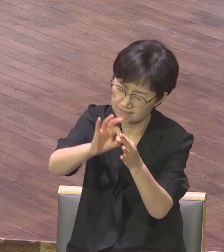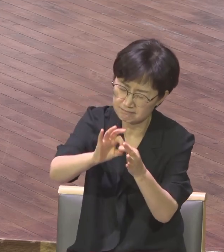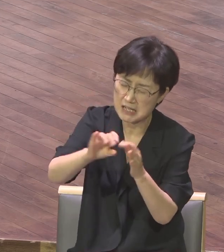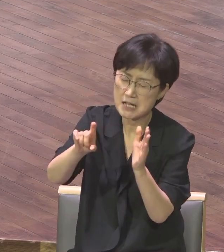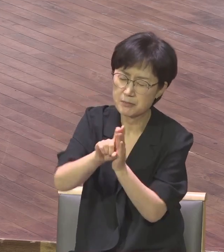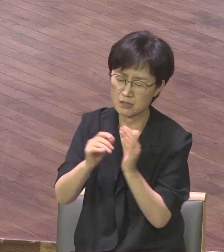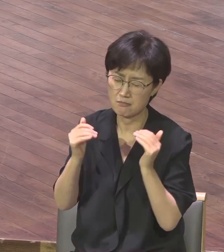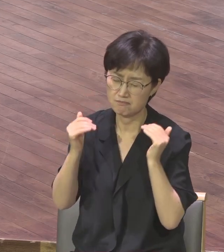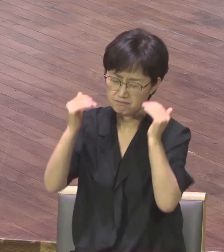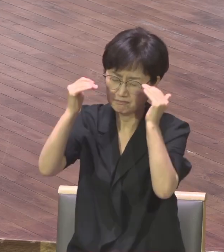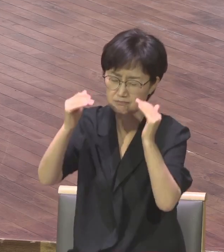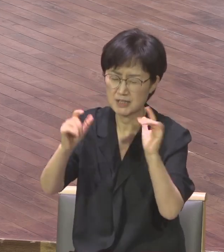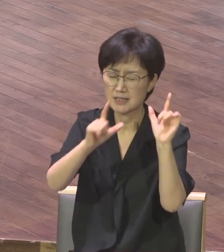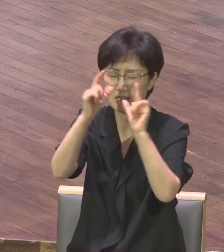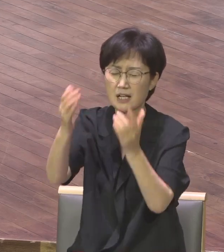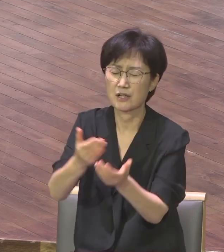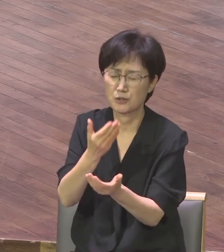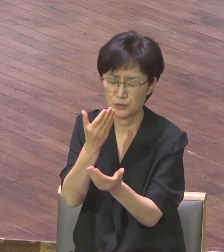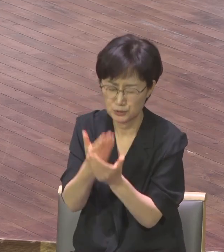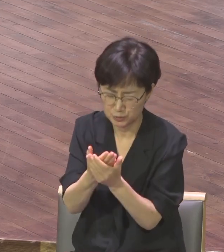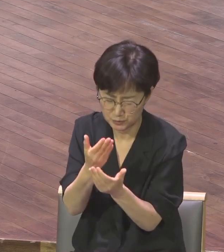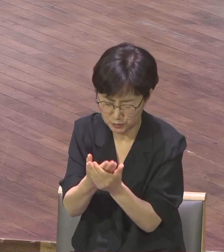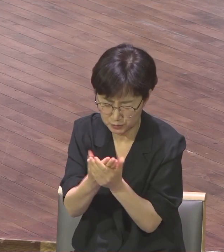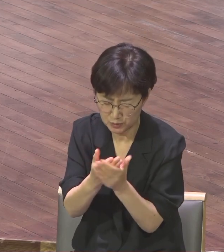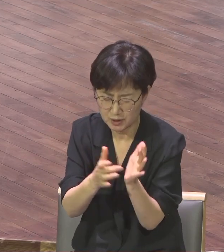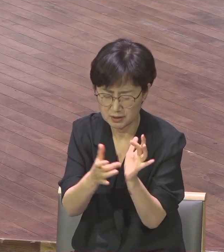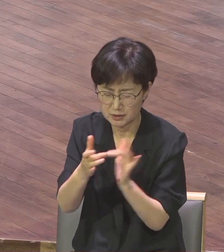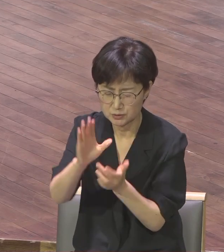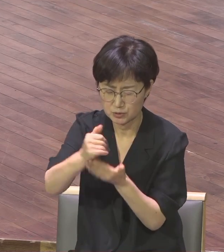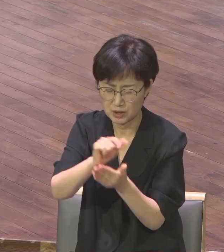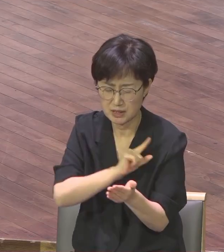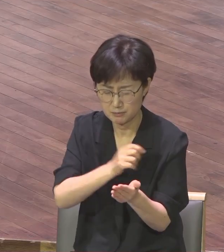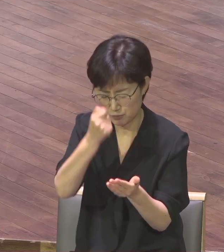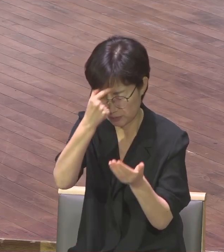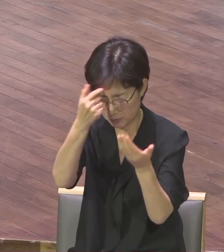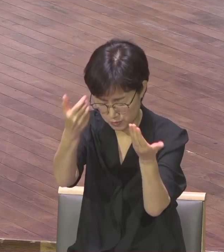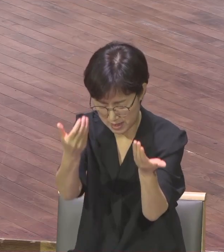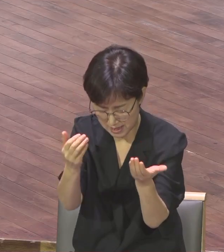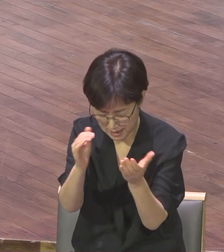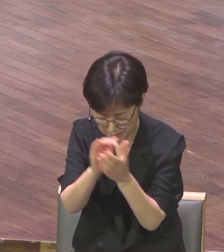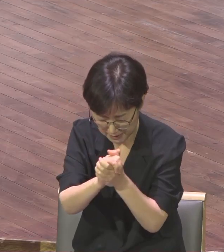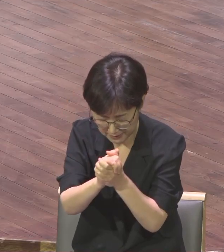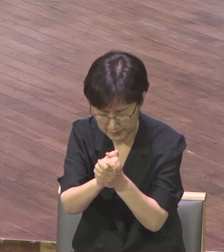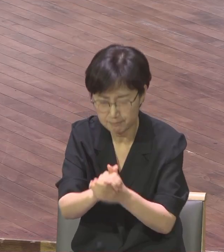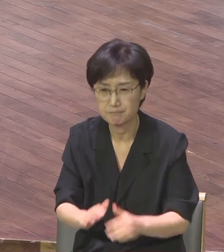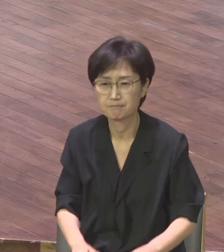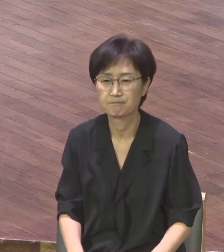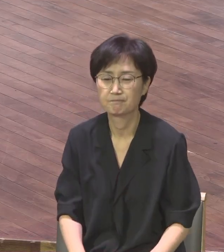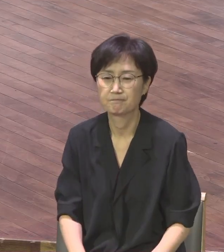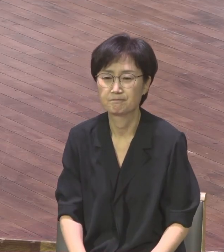성숙된 신앙인들이 되게 하여 주옵소서. 예수 그리스도를 받들어 기도합나이다. 아멘.